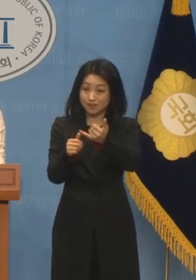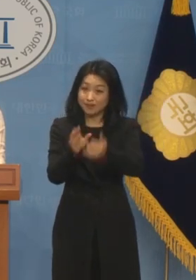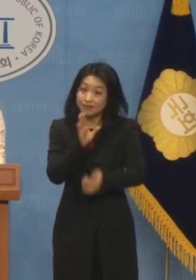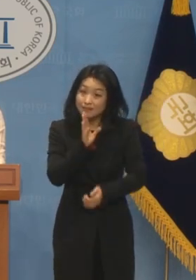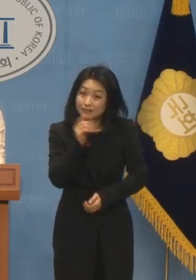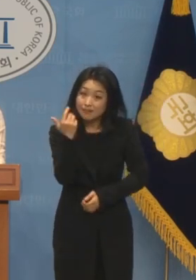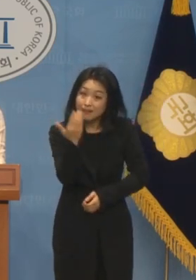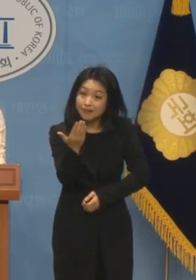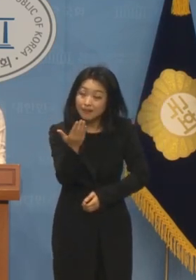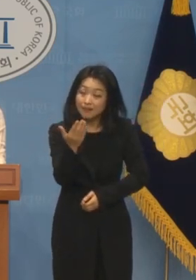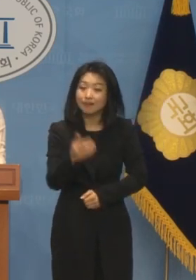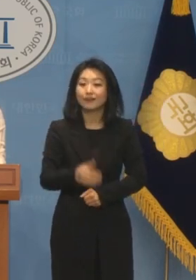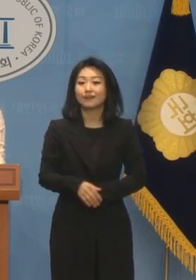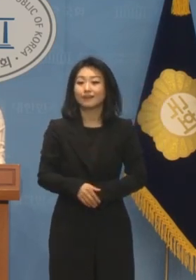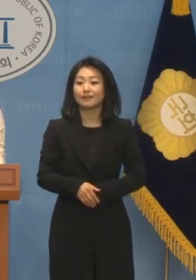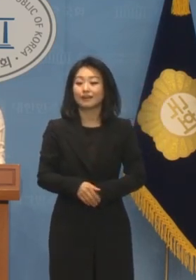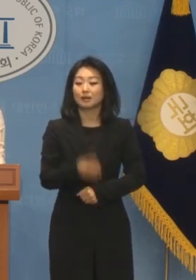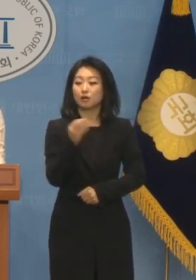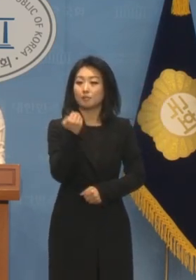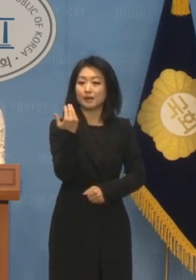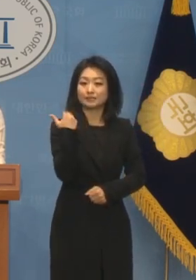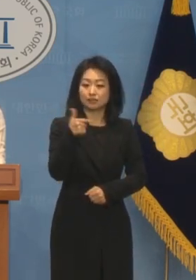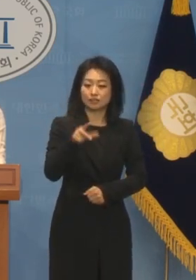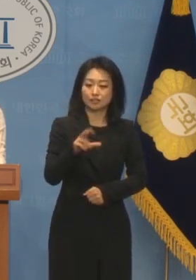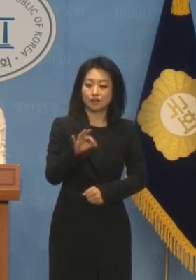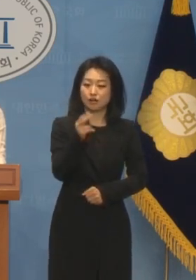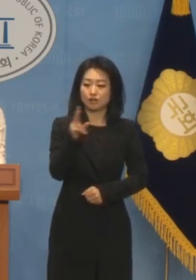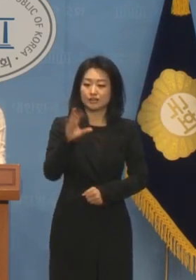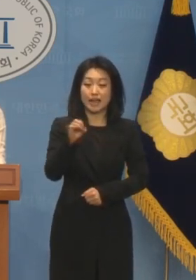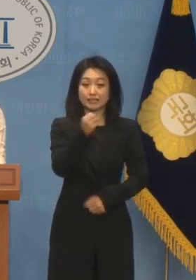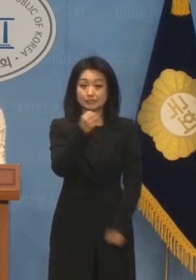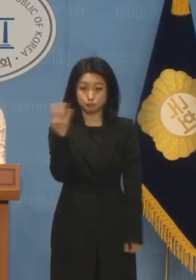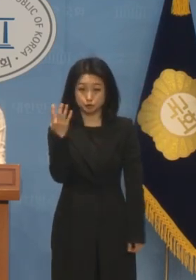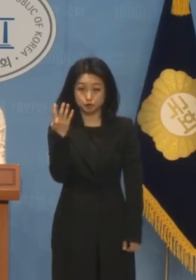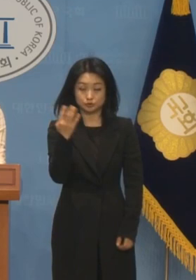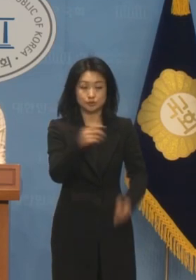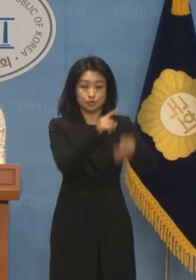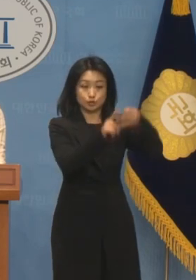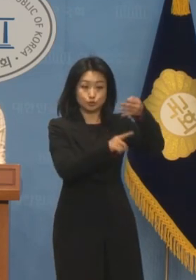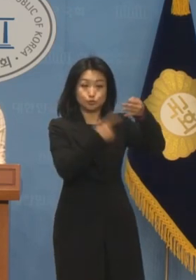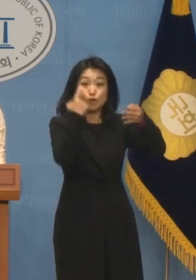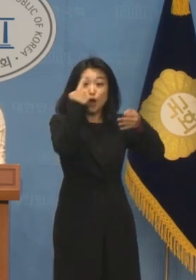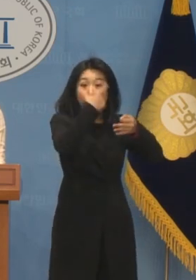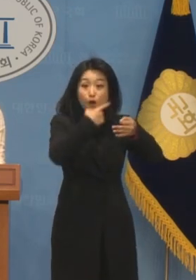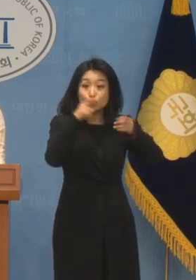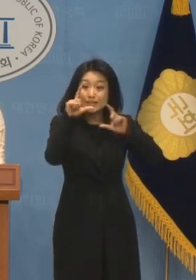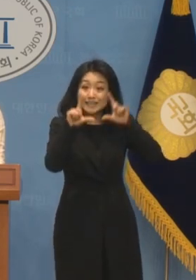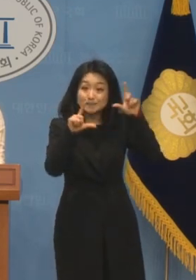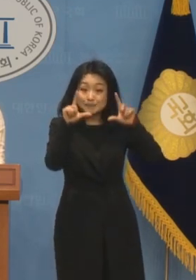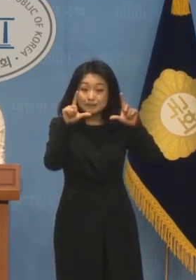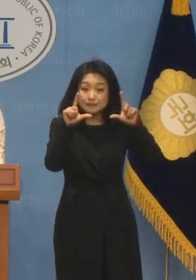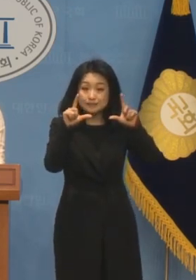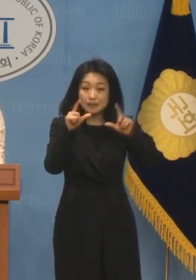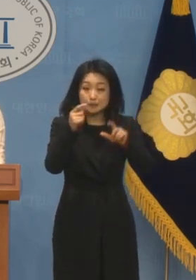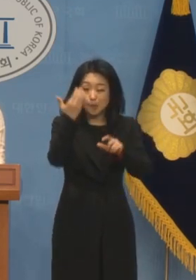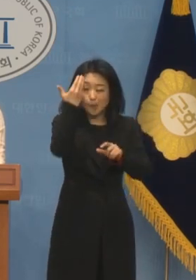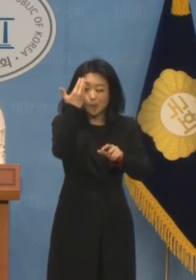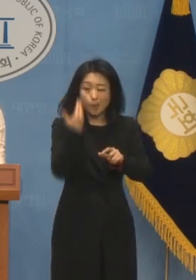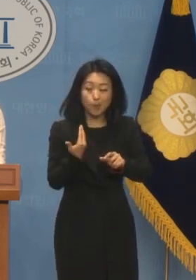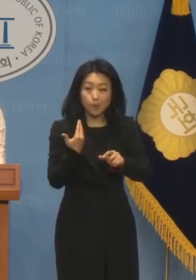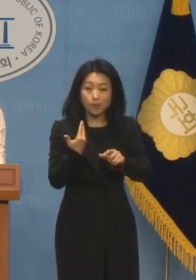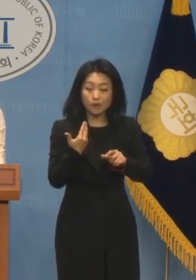겁니까? 얼마 전 경향신문은 윤 대통령 얼굴 이미지에 대해 유감 표명 전화를 했다는